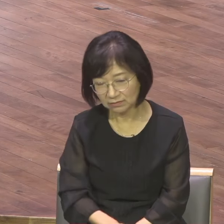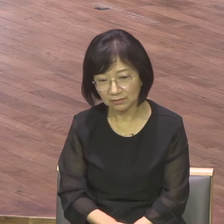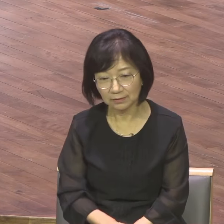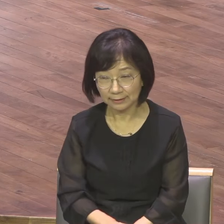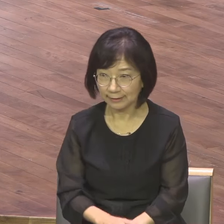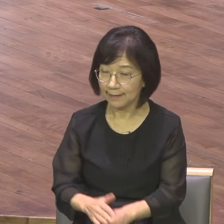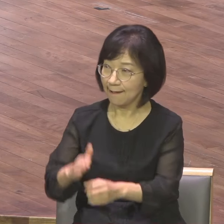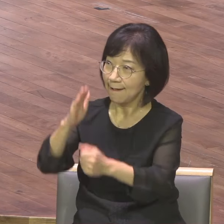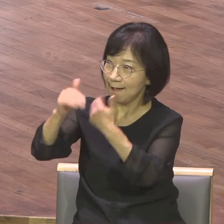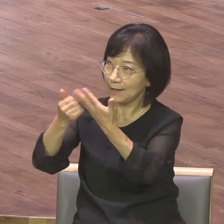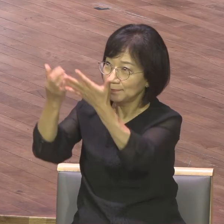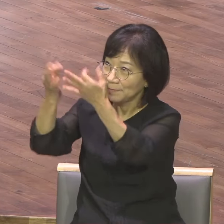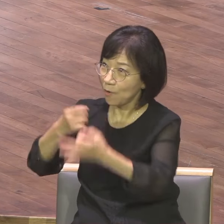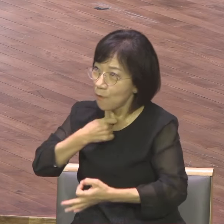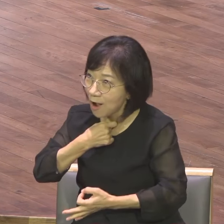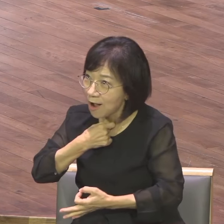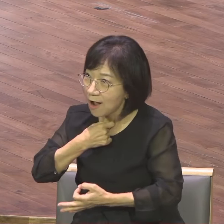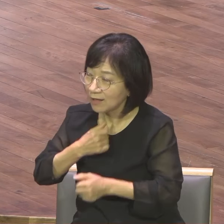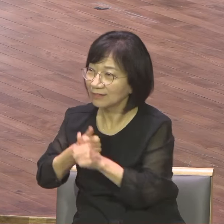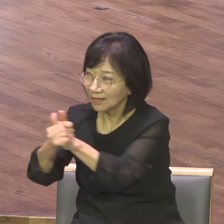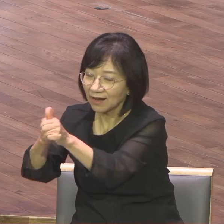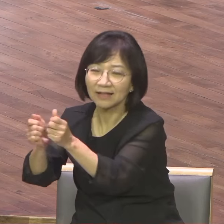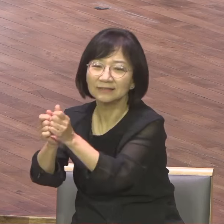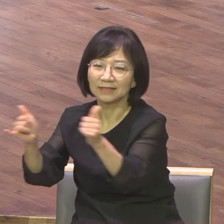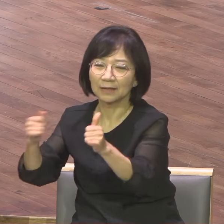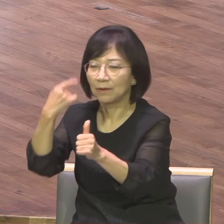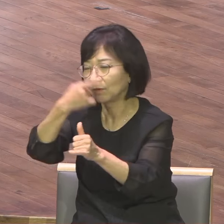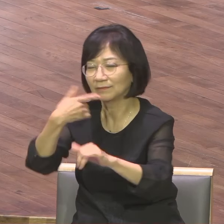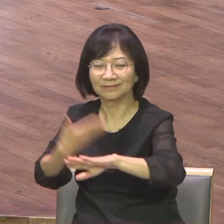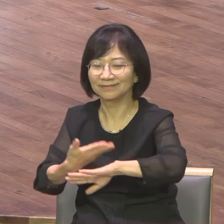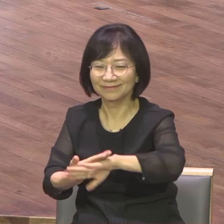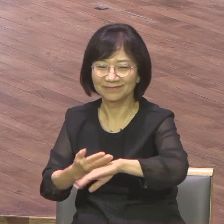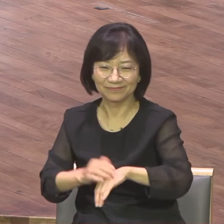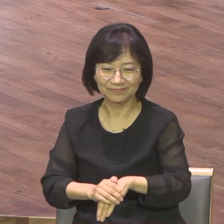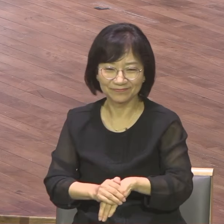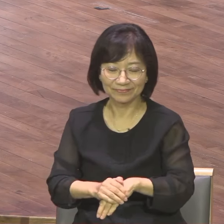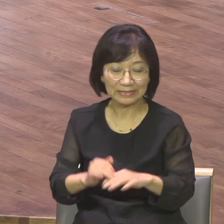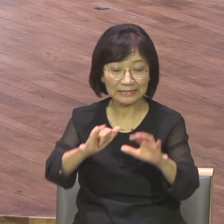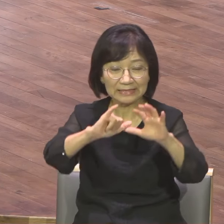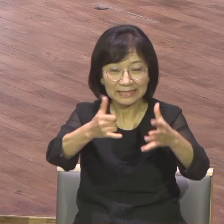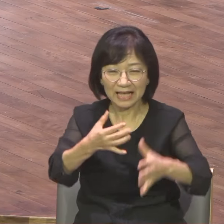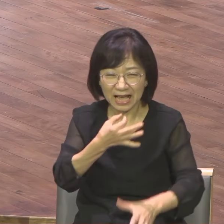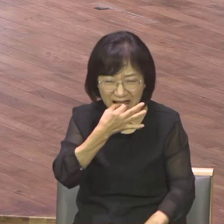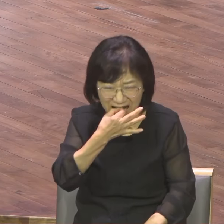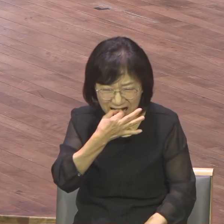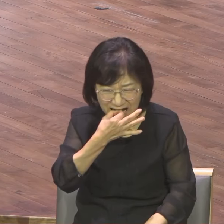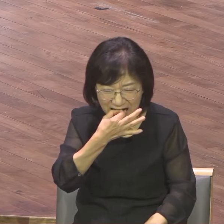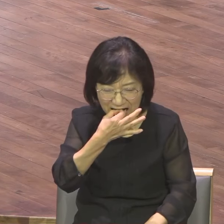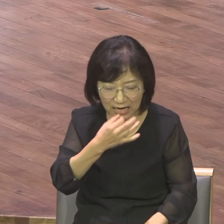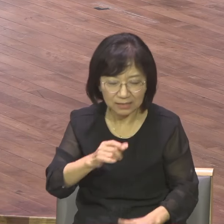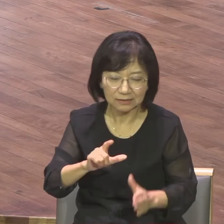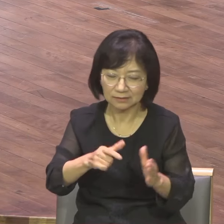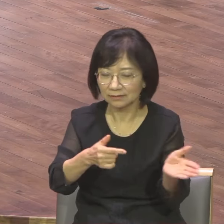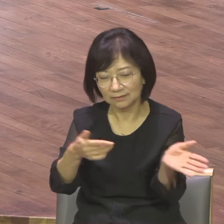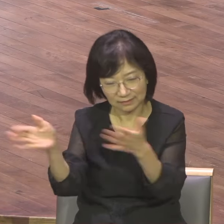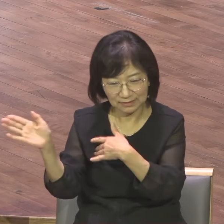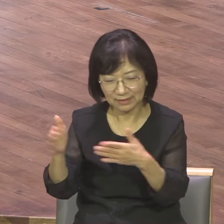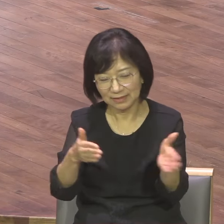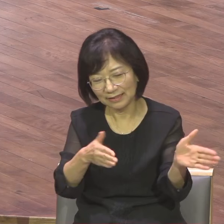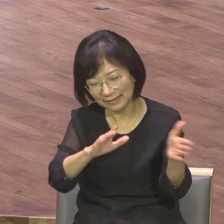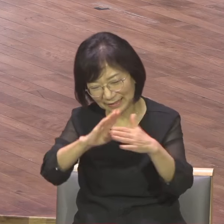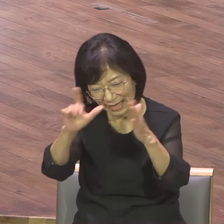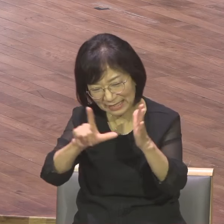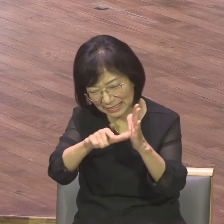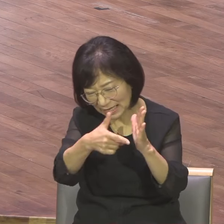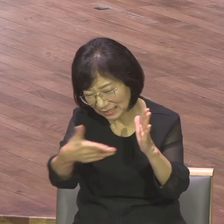인생은 그렇지 않습니다. 이 세상도 그 정력도 지나갑니다. 다 갑니다. 그러나 오직